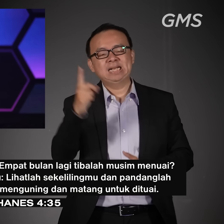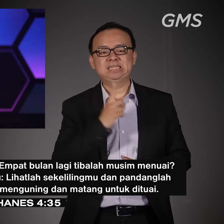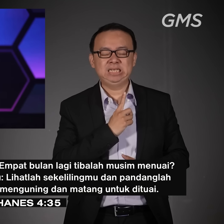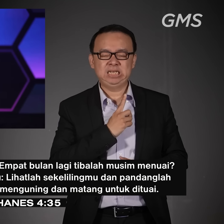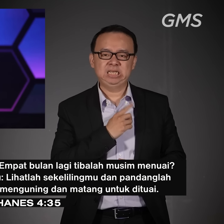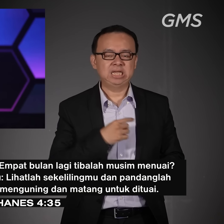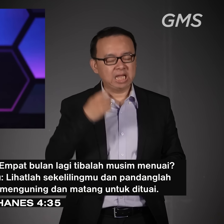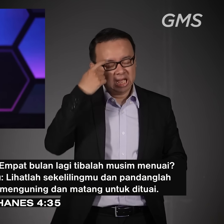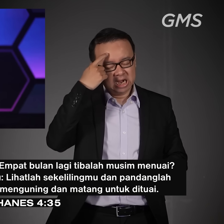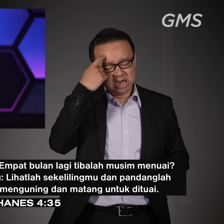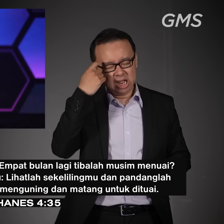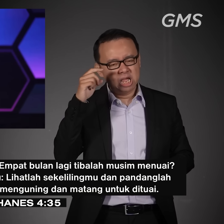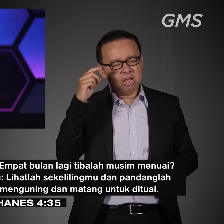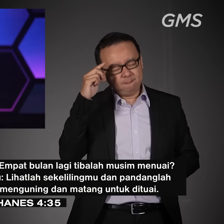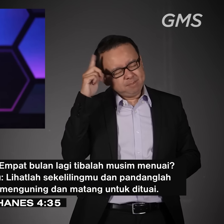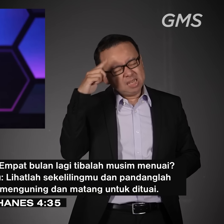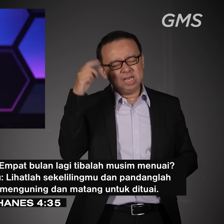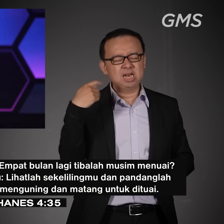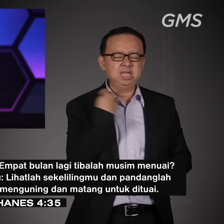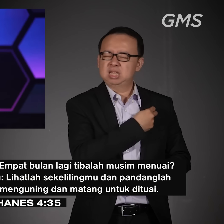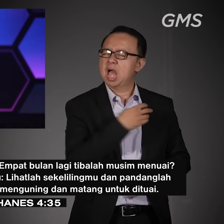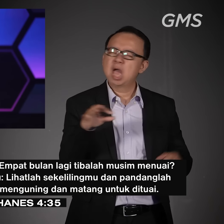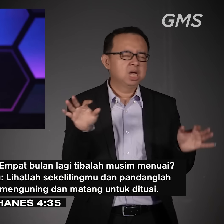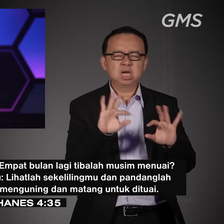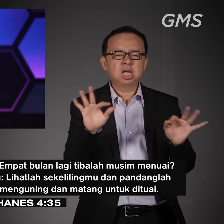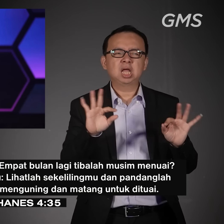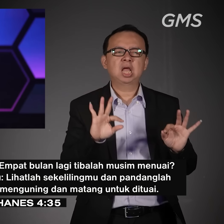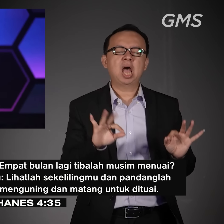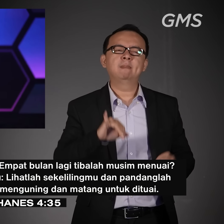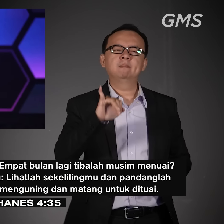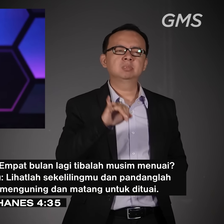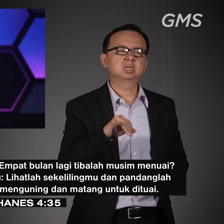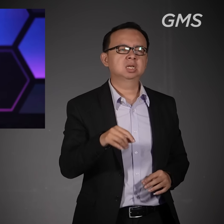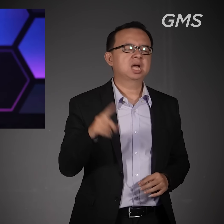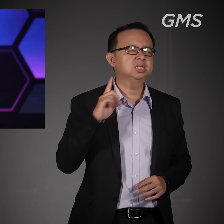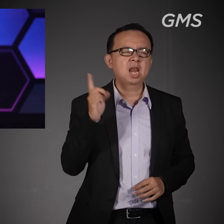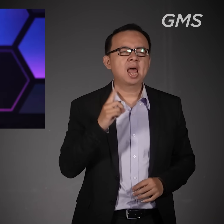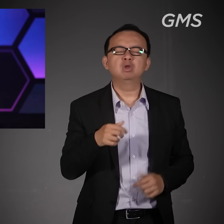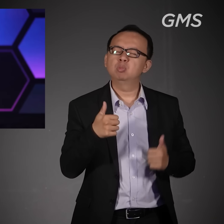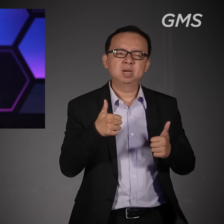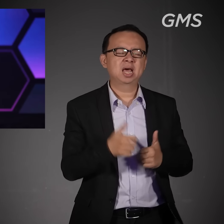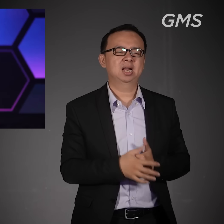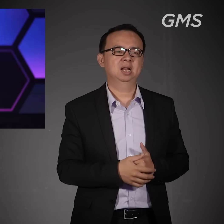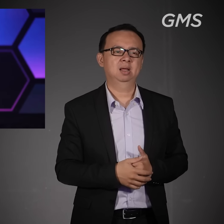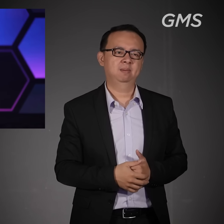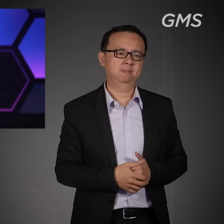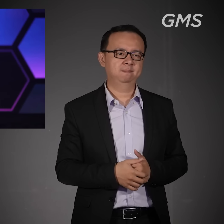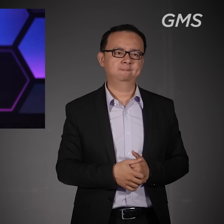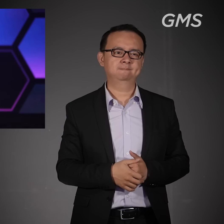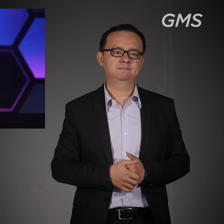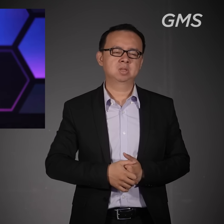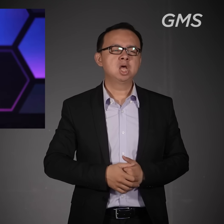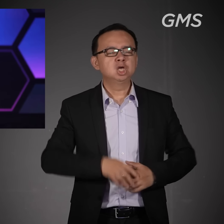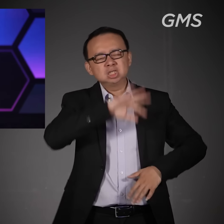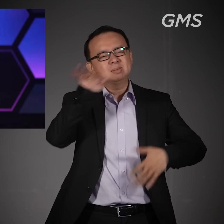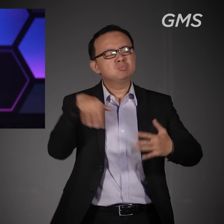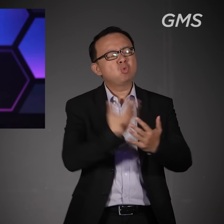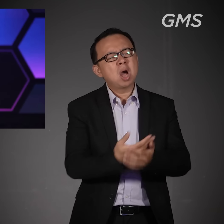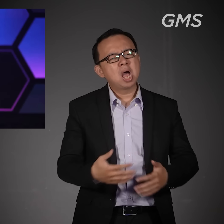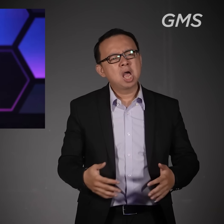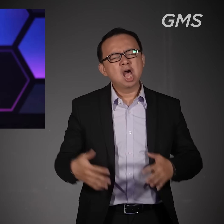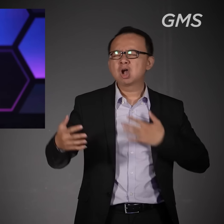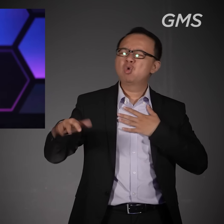soalnya. Biarkan disaring sama firman. Mari kita tantang pikiran kita, rasa takut kita, khawatir kita, rasa cemas gelisah